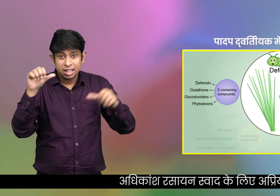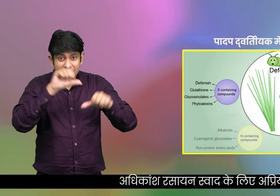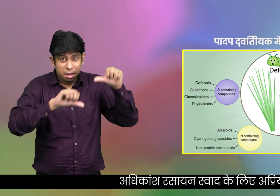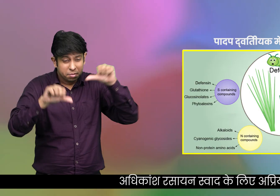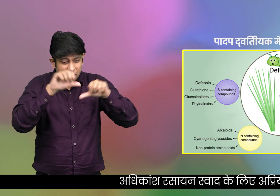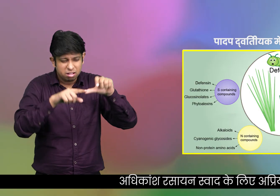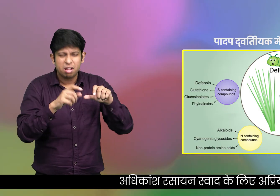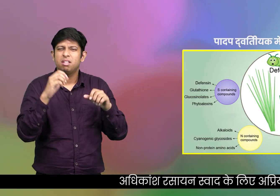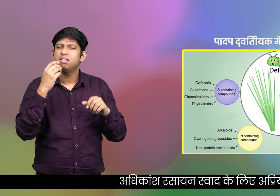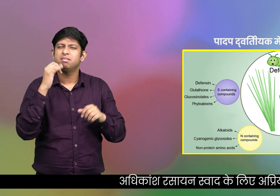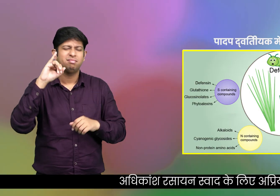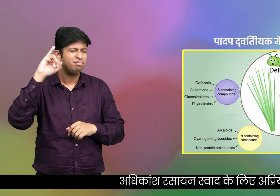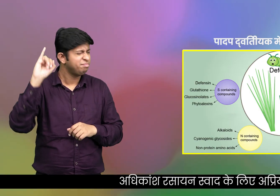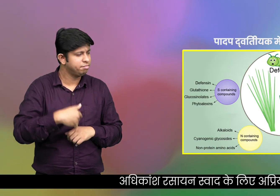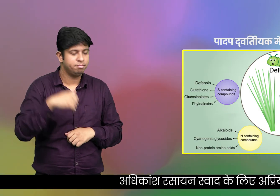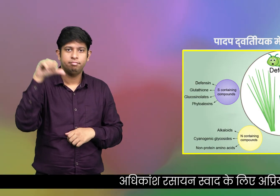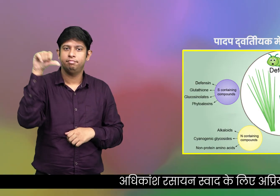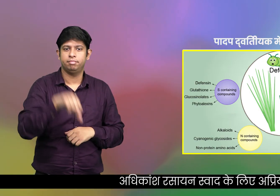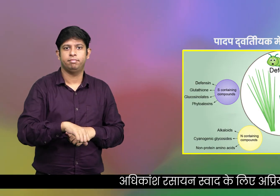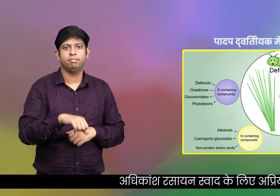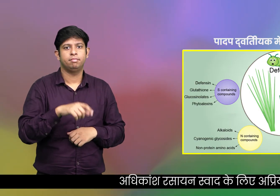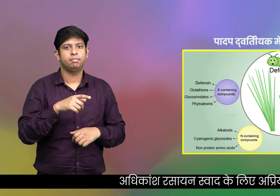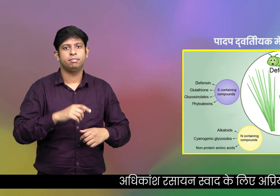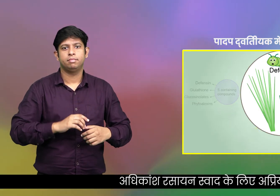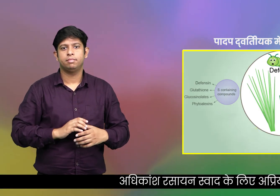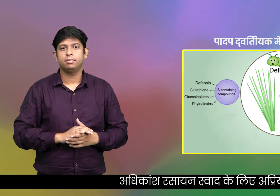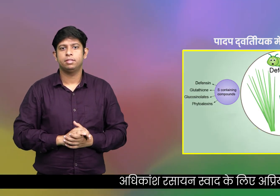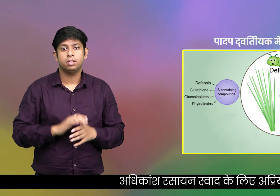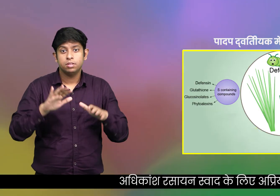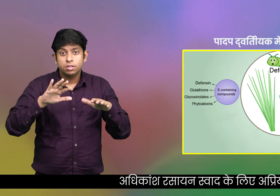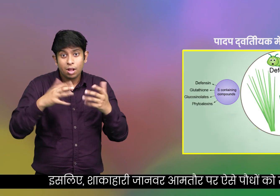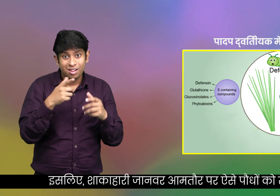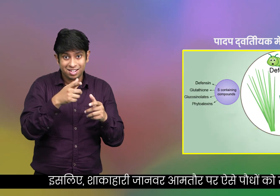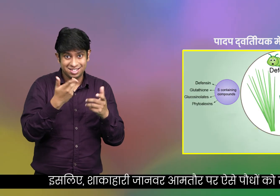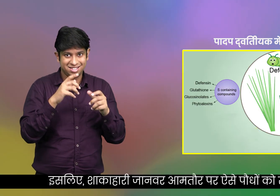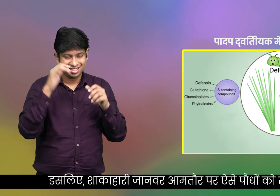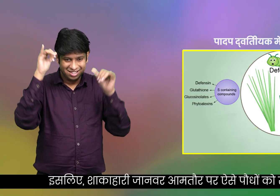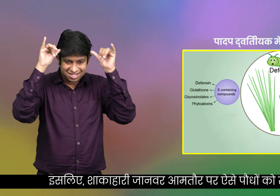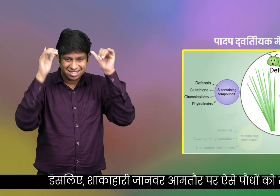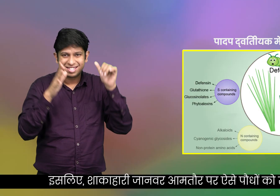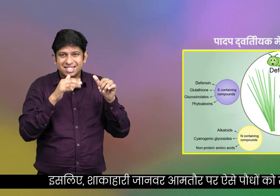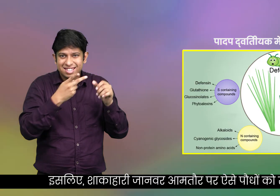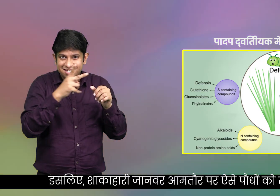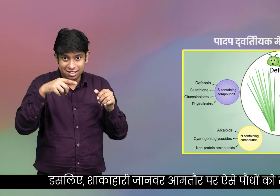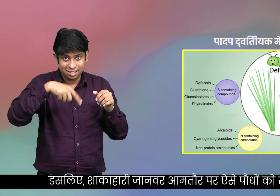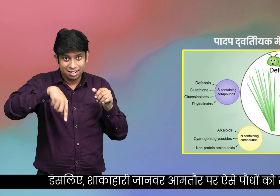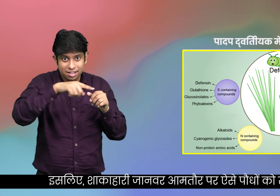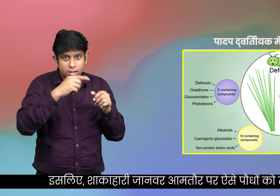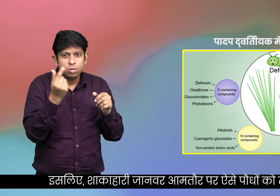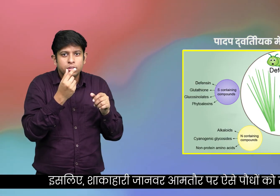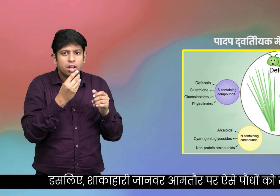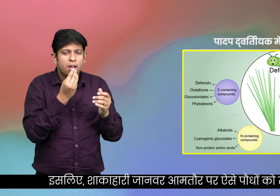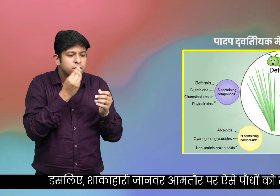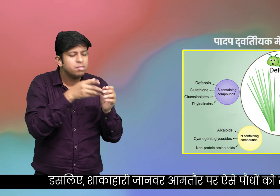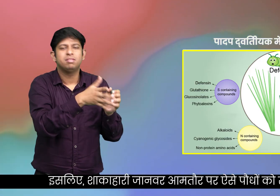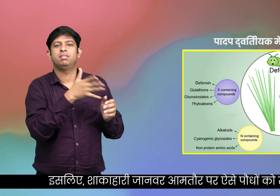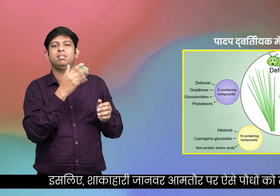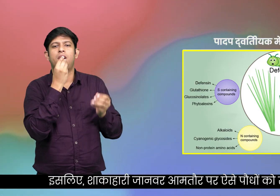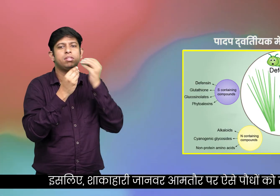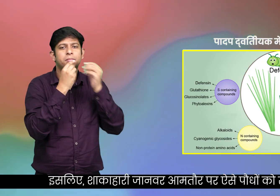अधिकांश रसायन स्वाद के लिए अप्रिय है, इसीलिए शाकाहारी जानवर आमतौर पर ऐसे पौधों